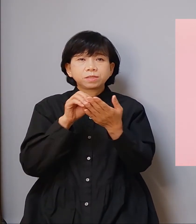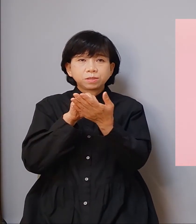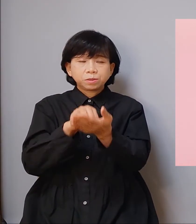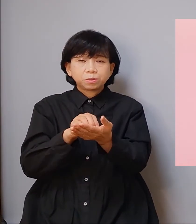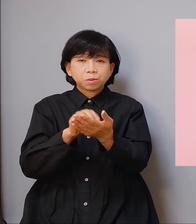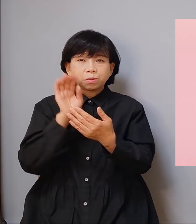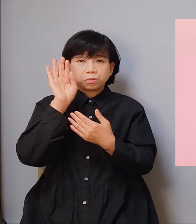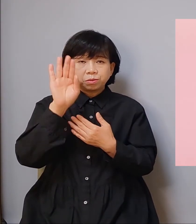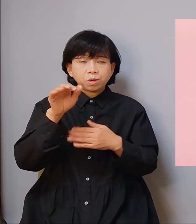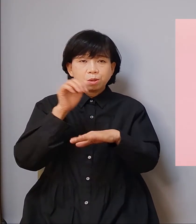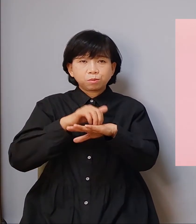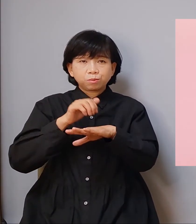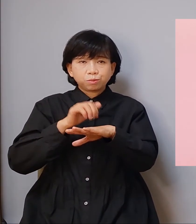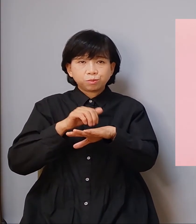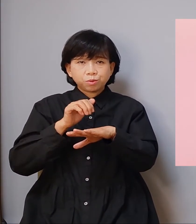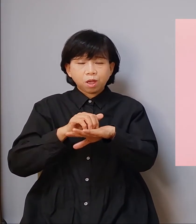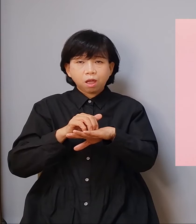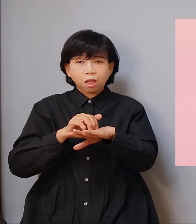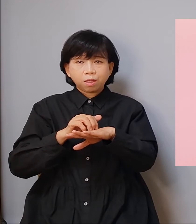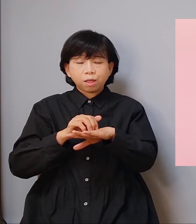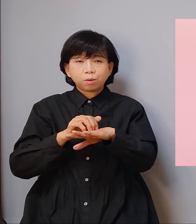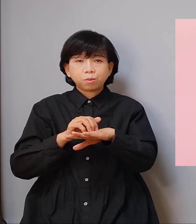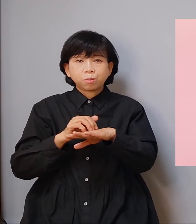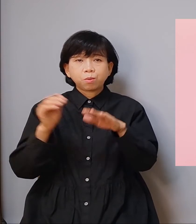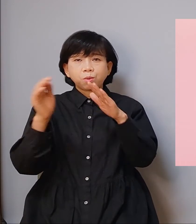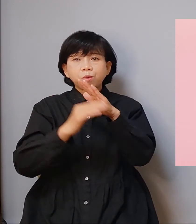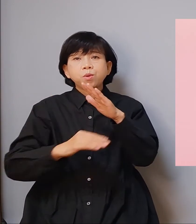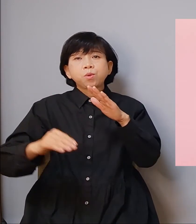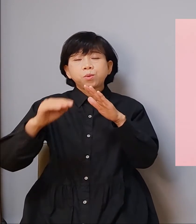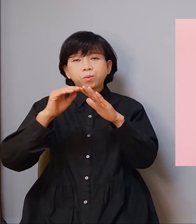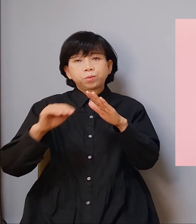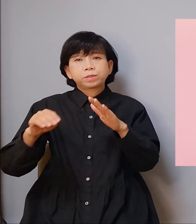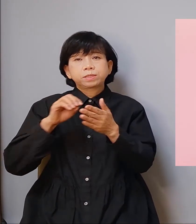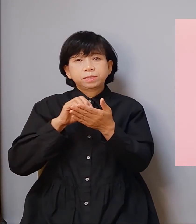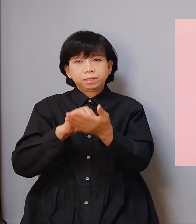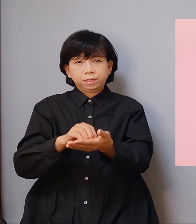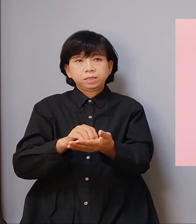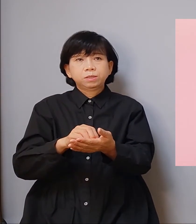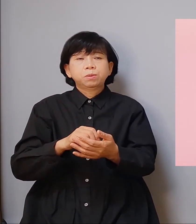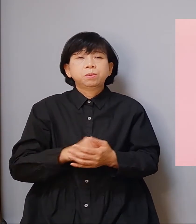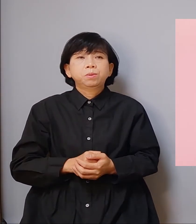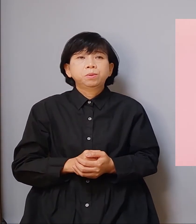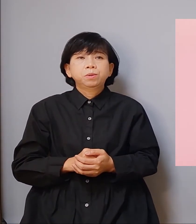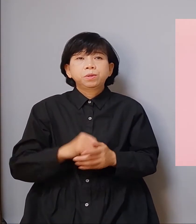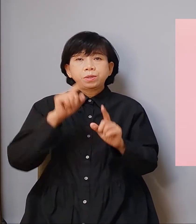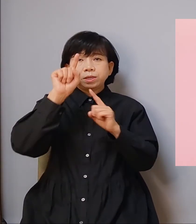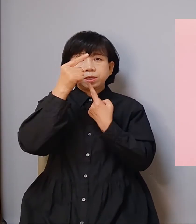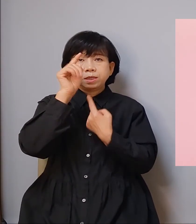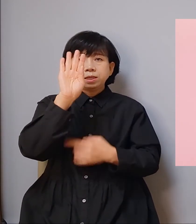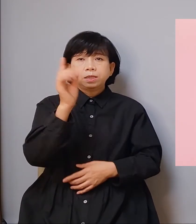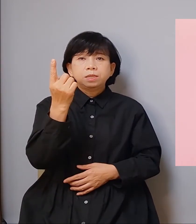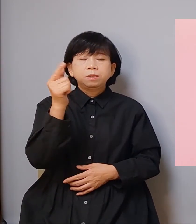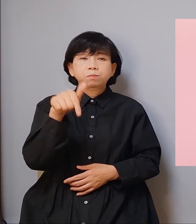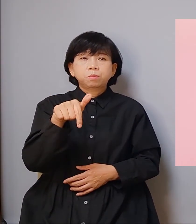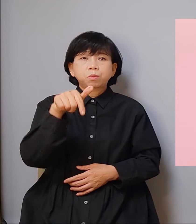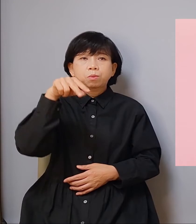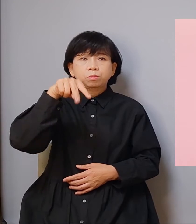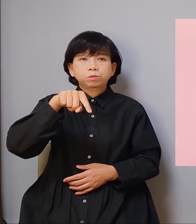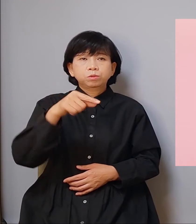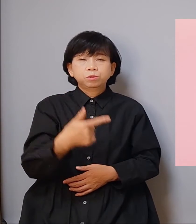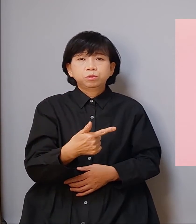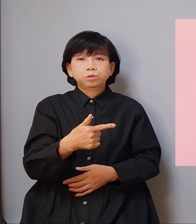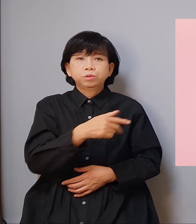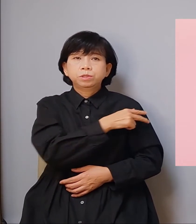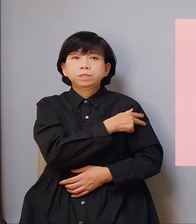훈련 과정을 거쳐서 우리 정식으로 등록하는 날이 오늘입니다. 이복순 집사님, 믿음